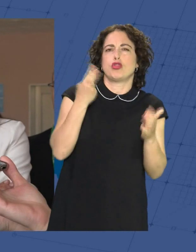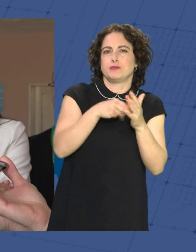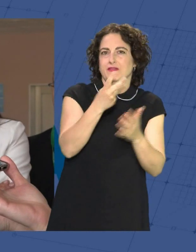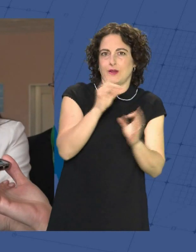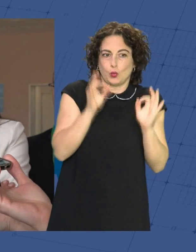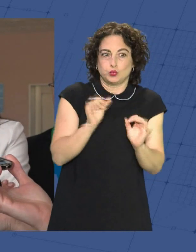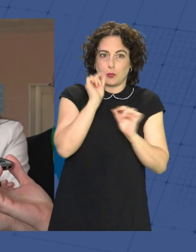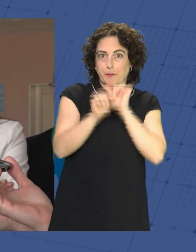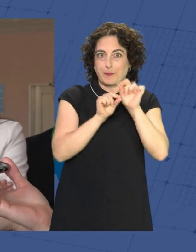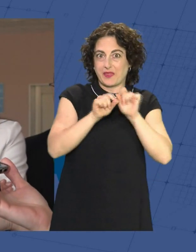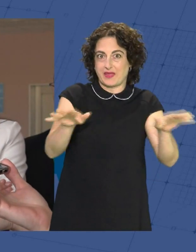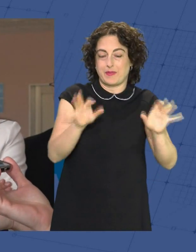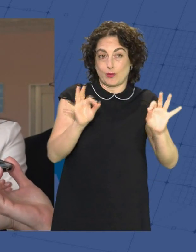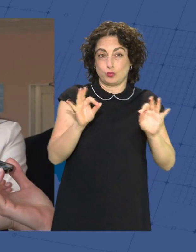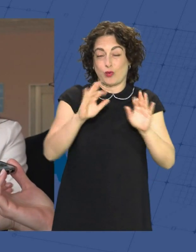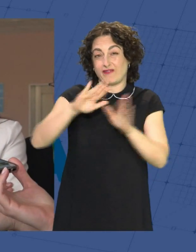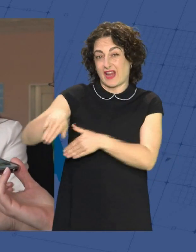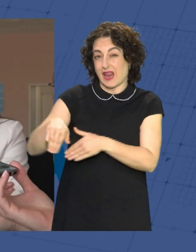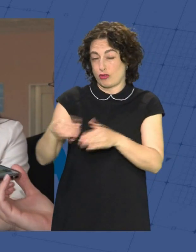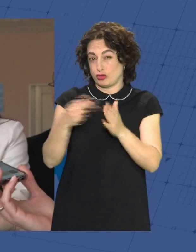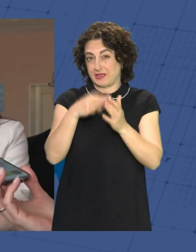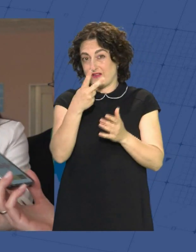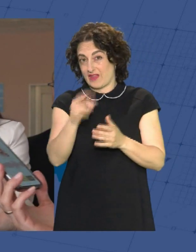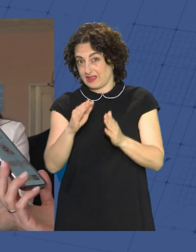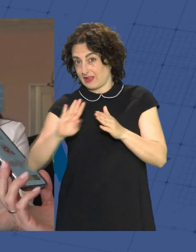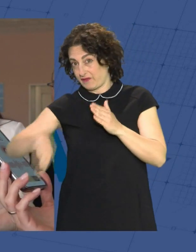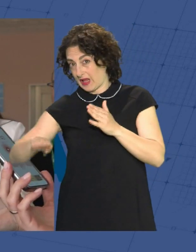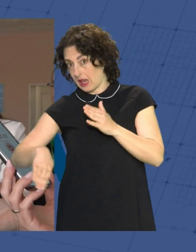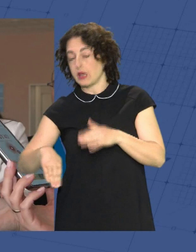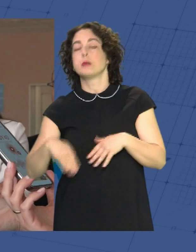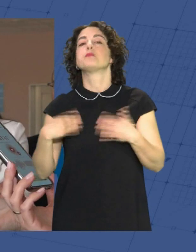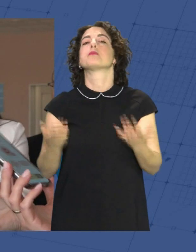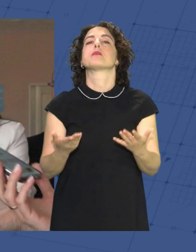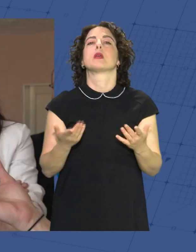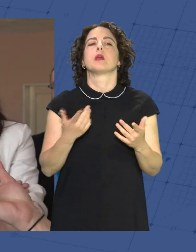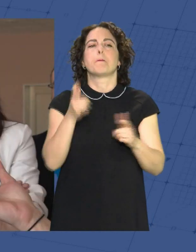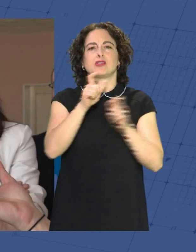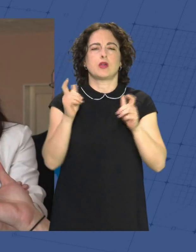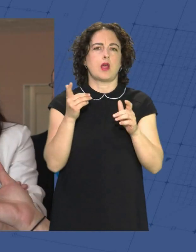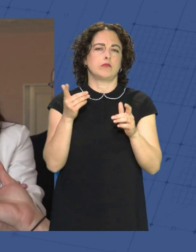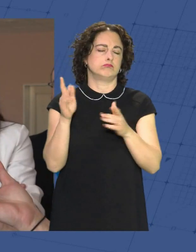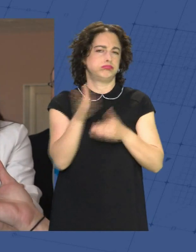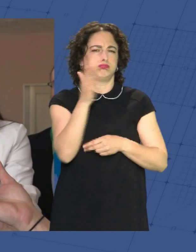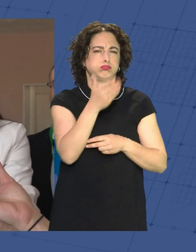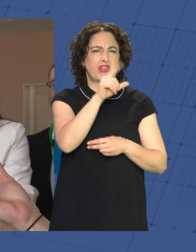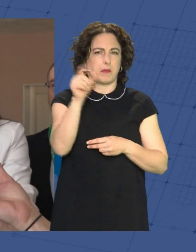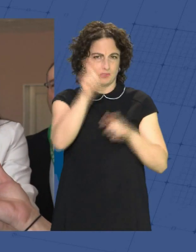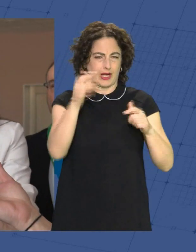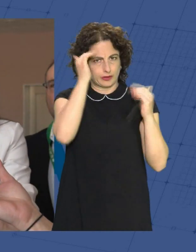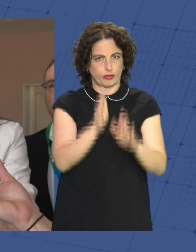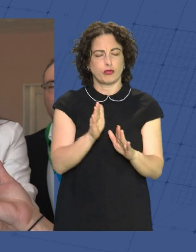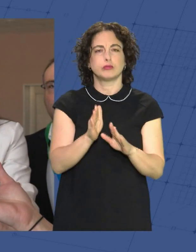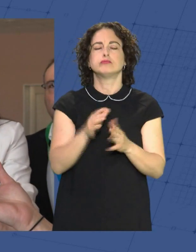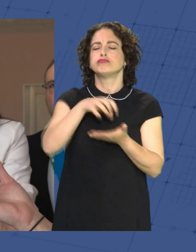pandemia, a finales de 2020 y desde entonces hasta aquí hemos atendido a más de 100 personas. Una infraestructura con